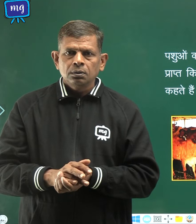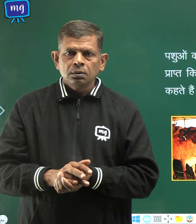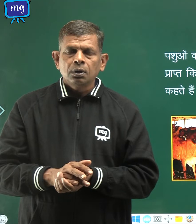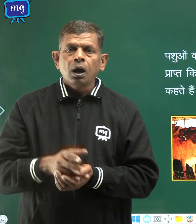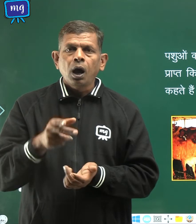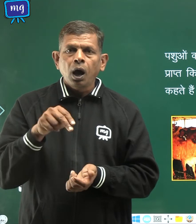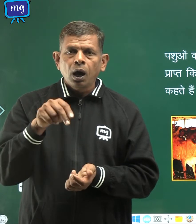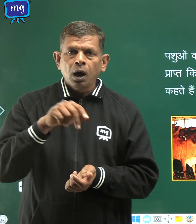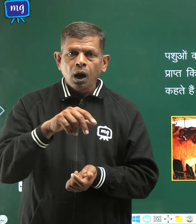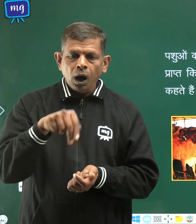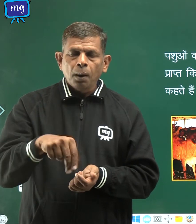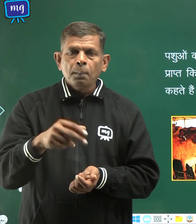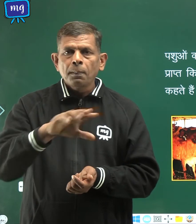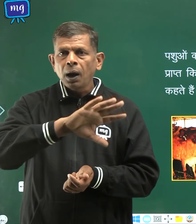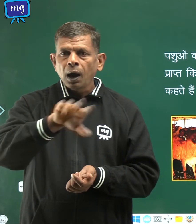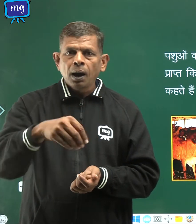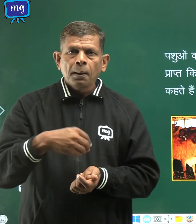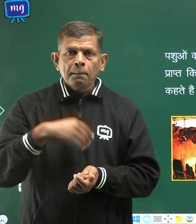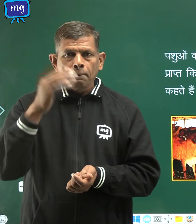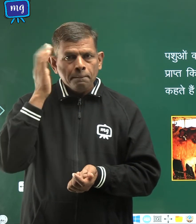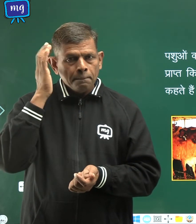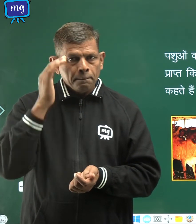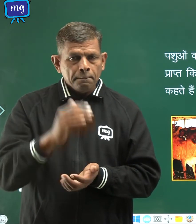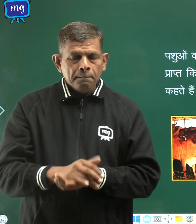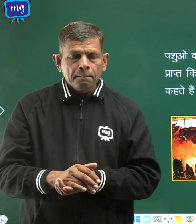अब हम जानेंगे